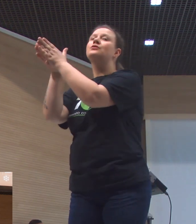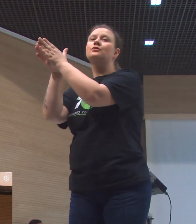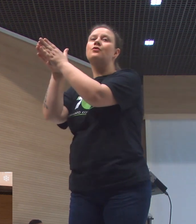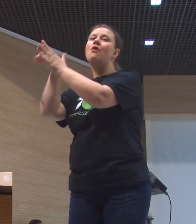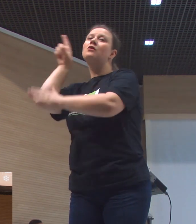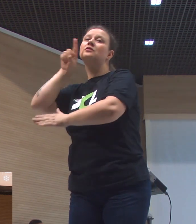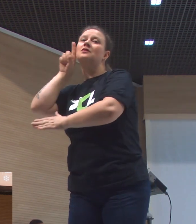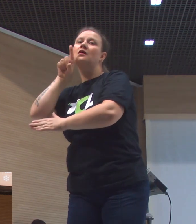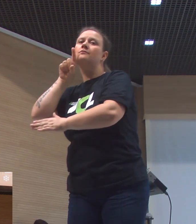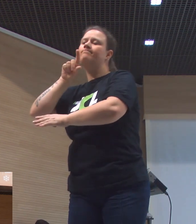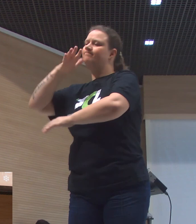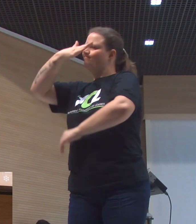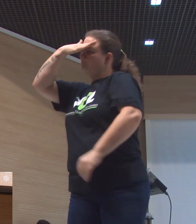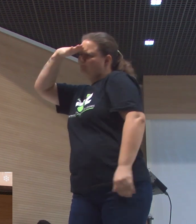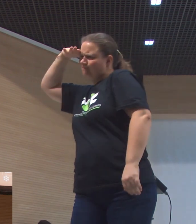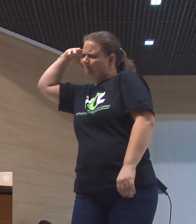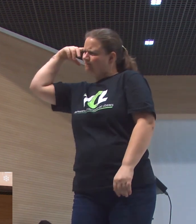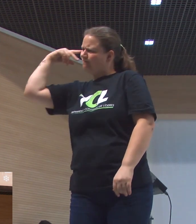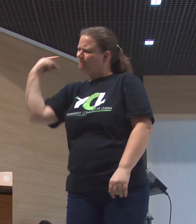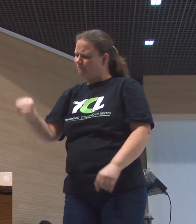suar, e para gerar riqueza,